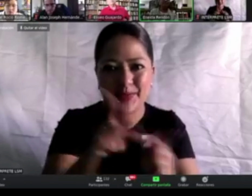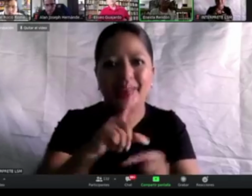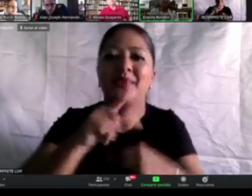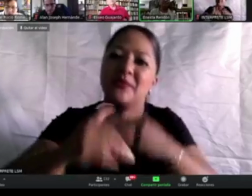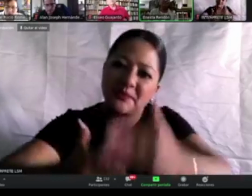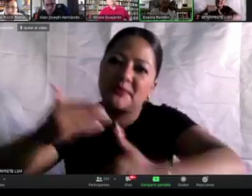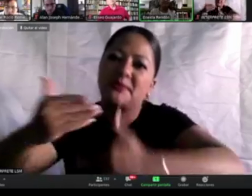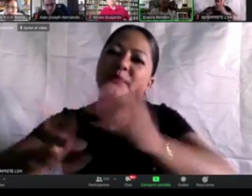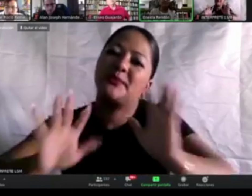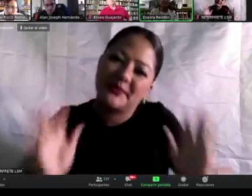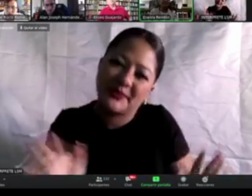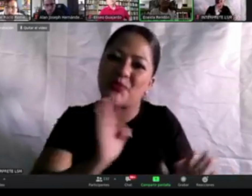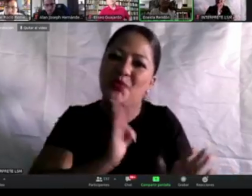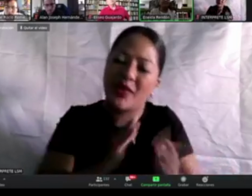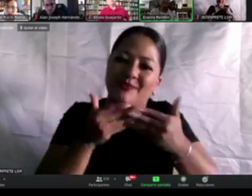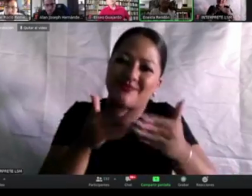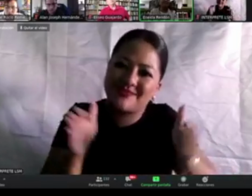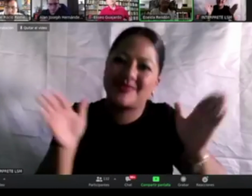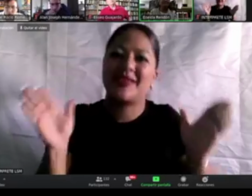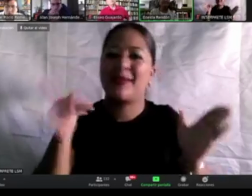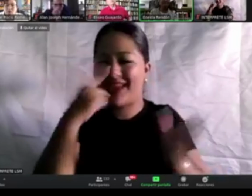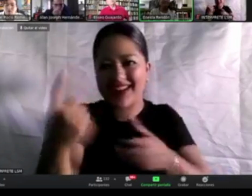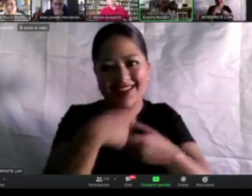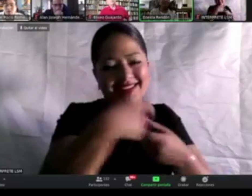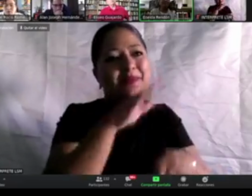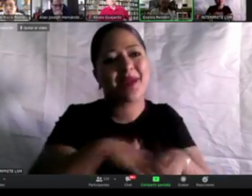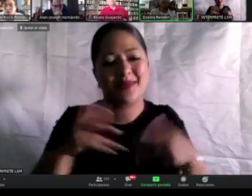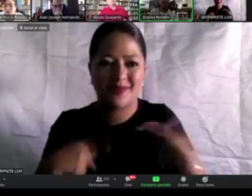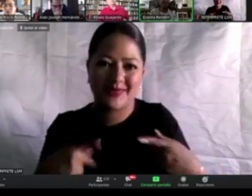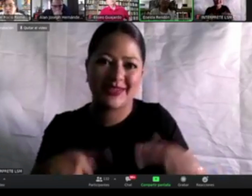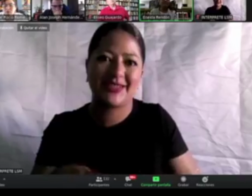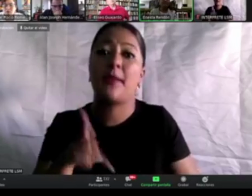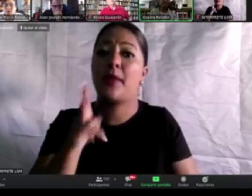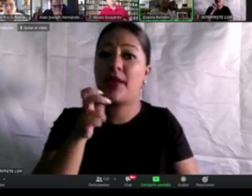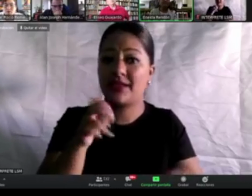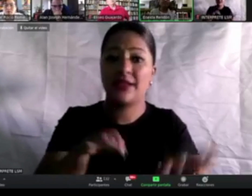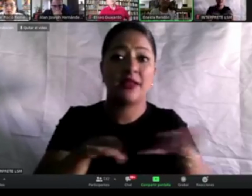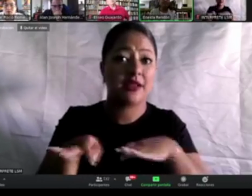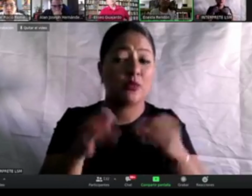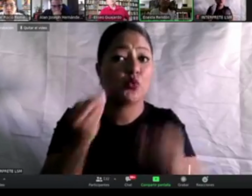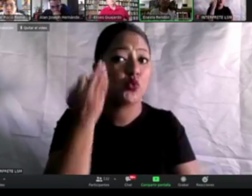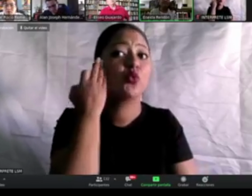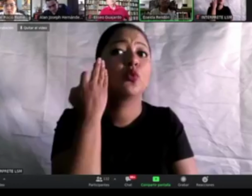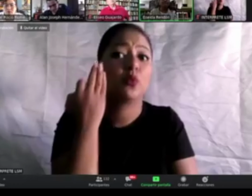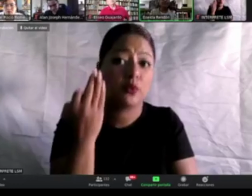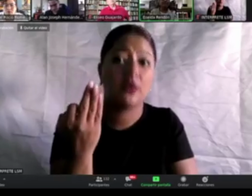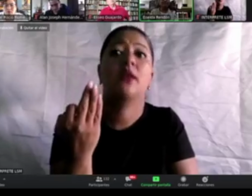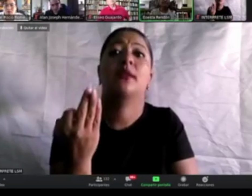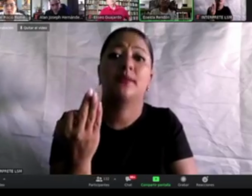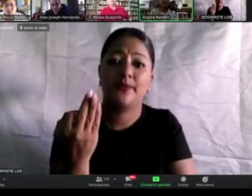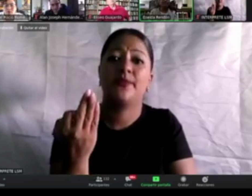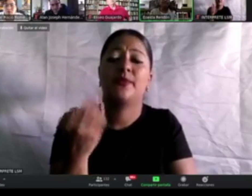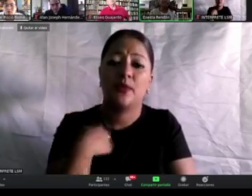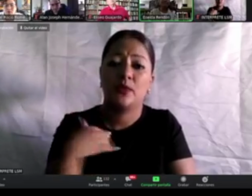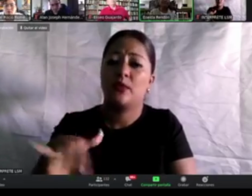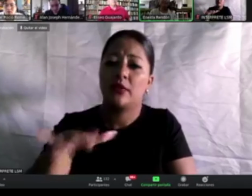esperamos irlo abriendo más la verdad es que fue un trabajo de mucho tiempo hasta que pude encontrar más